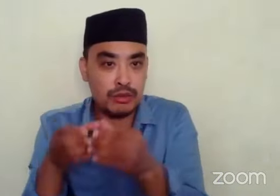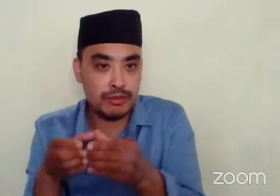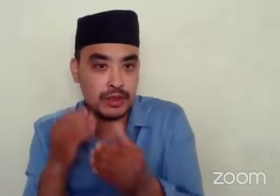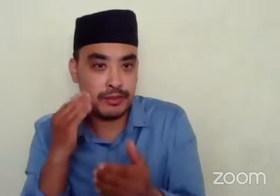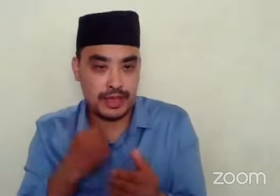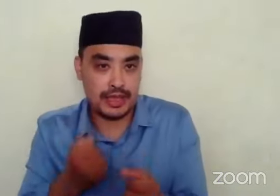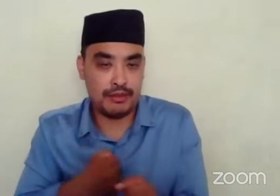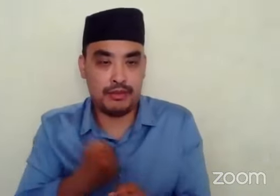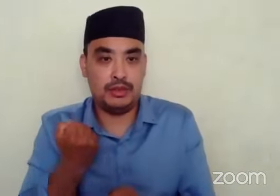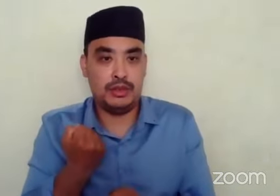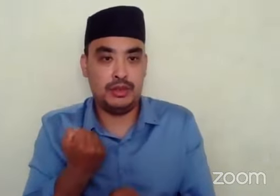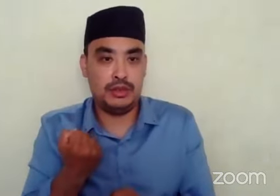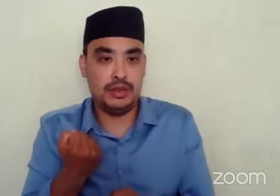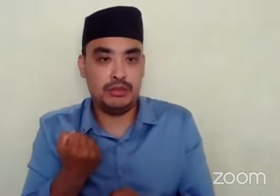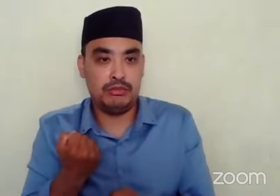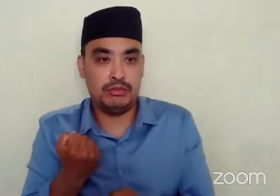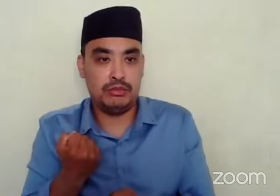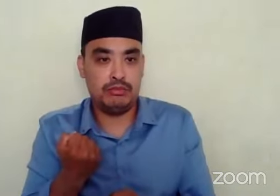आफ्नो